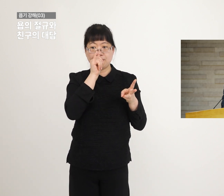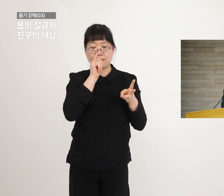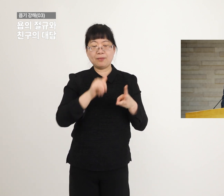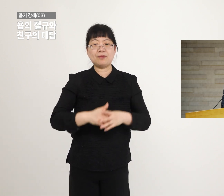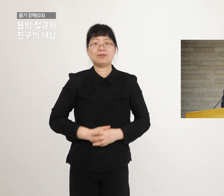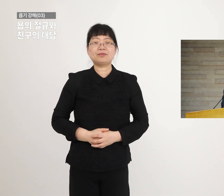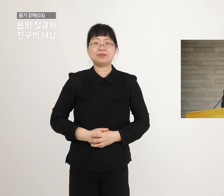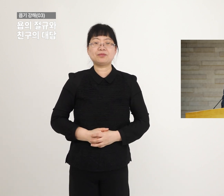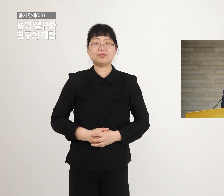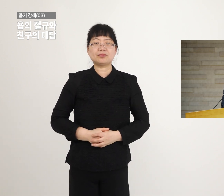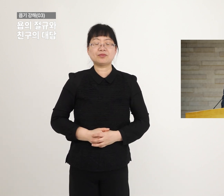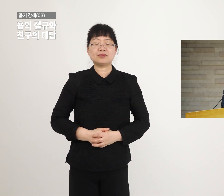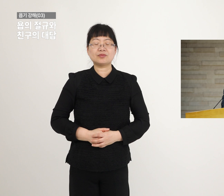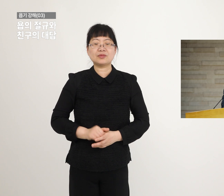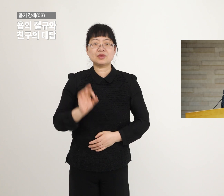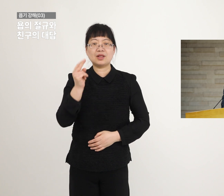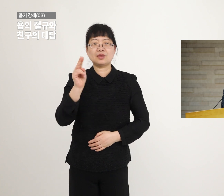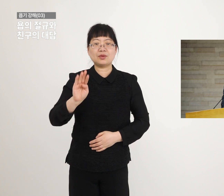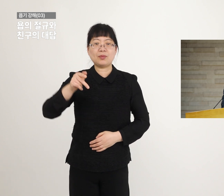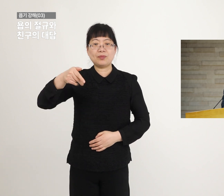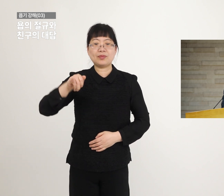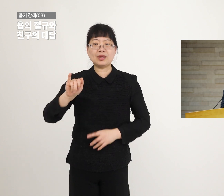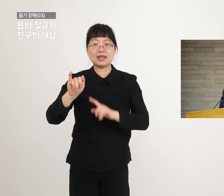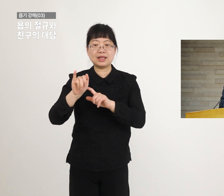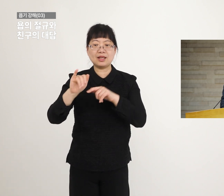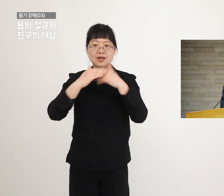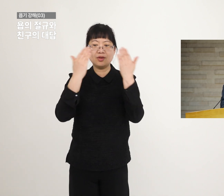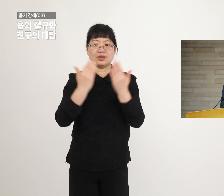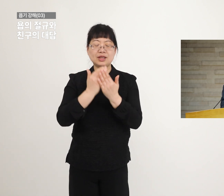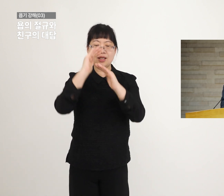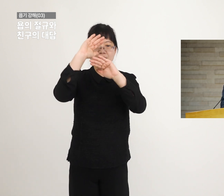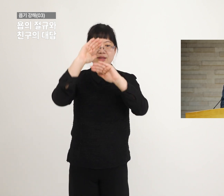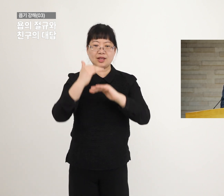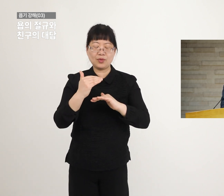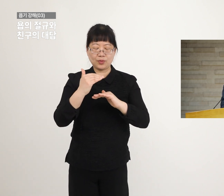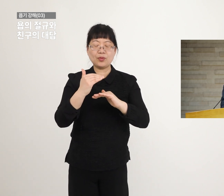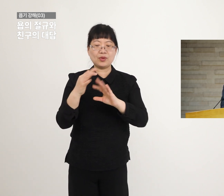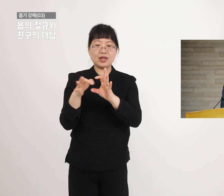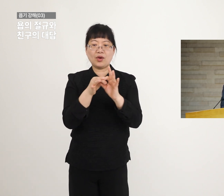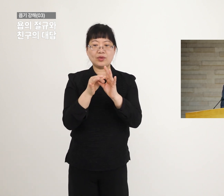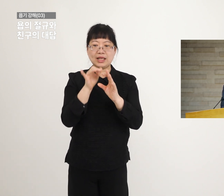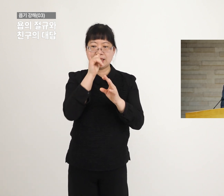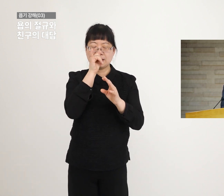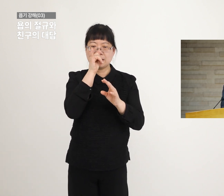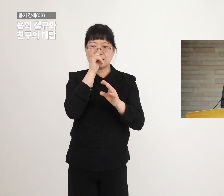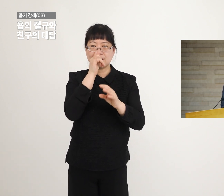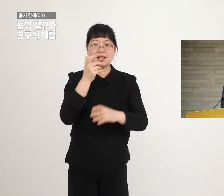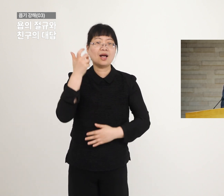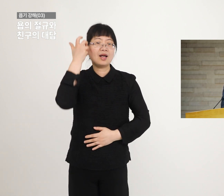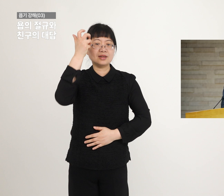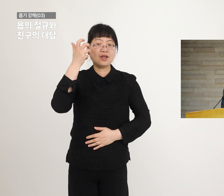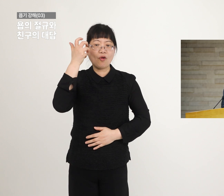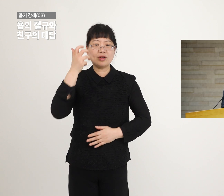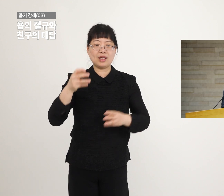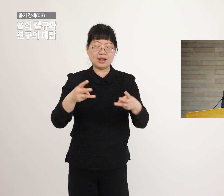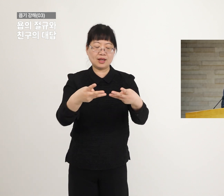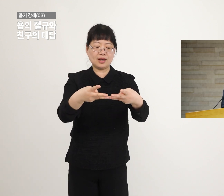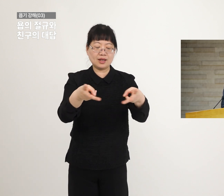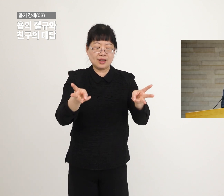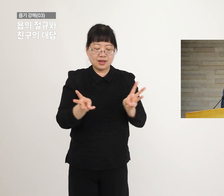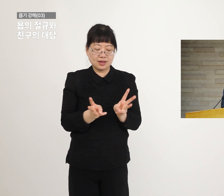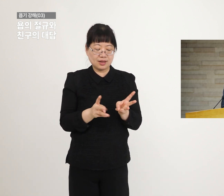울타리가 사실상 욥기 전체를 관통하는 아주 큰 주제가 될